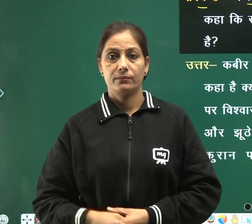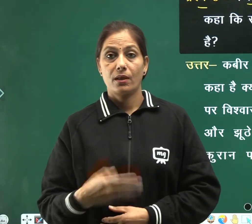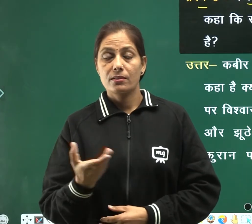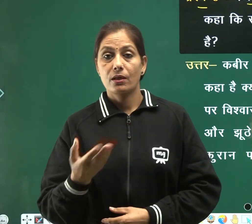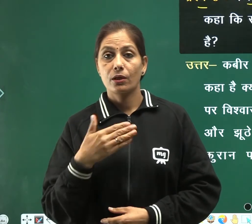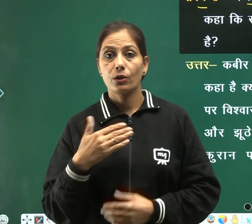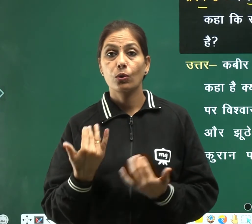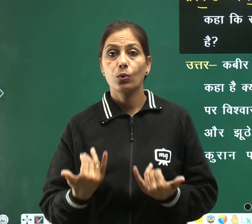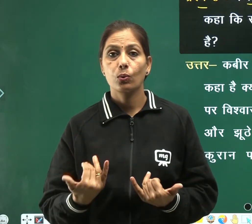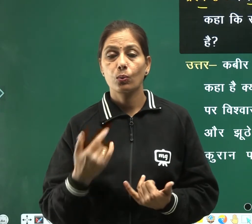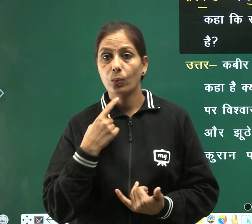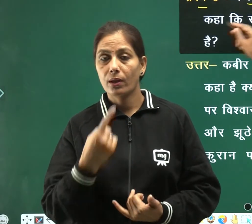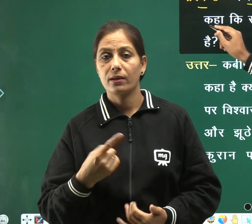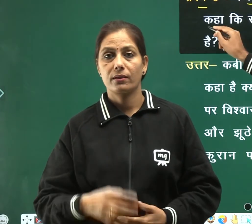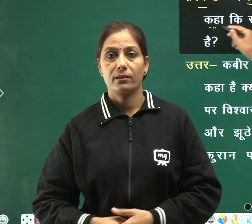ऐसा क्यों कहा कि